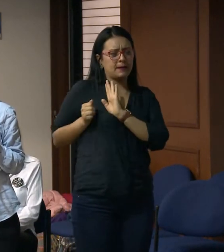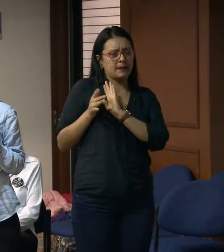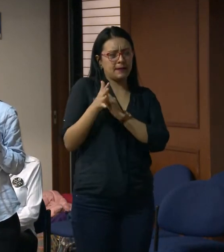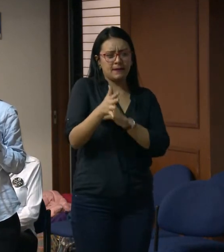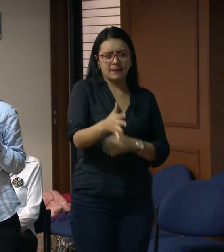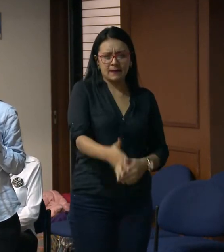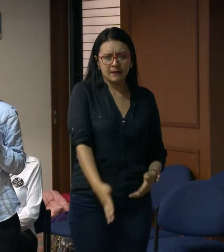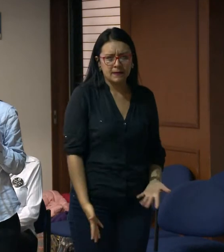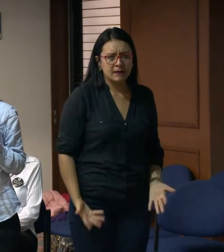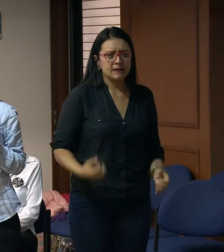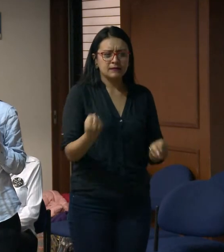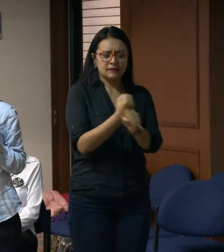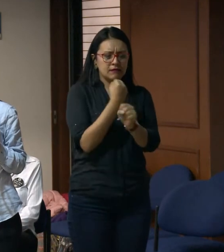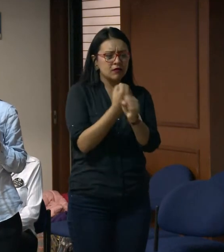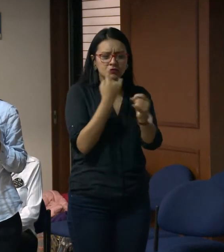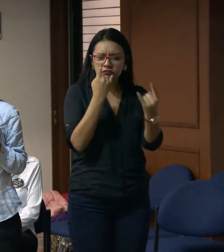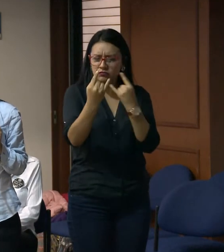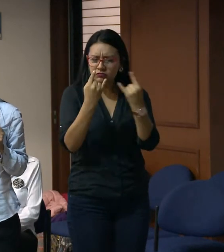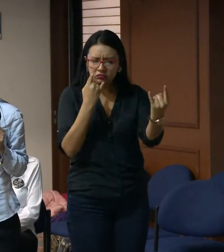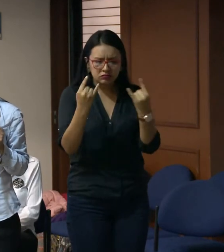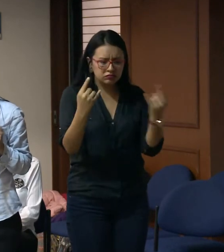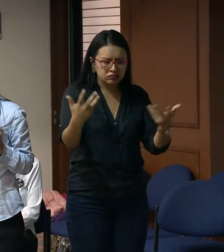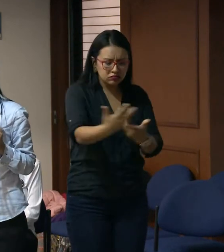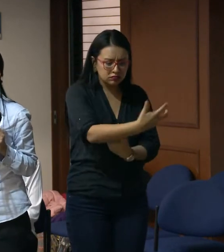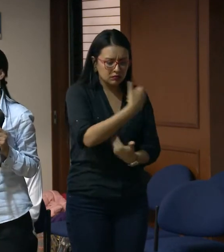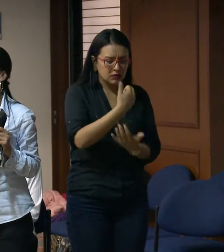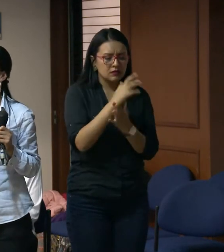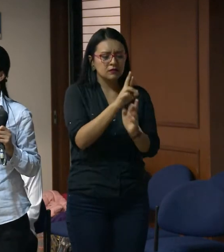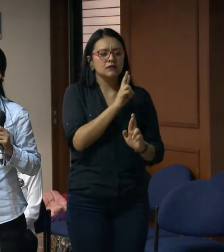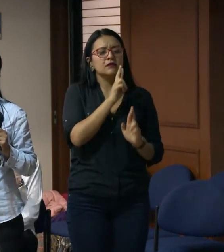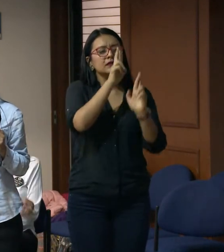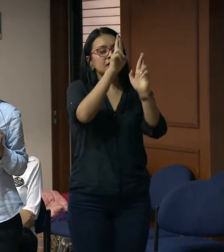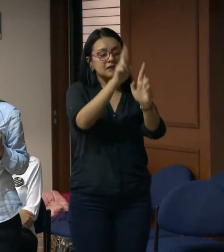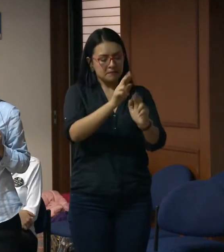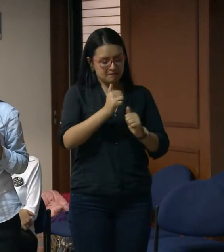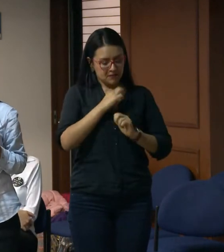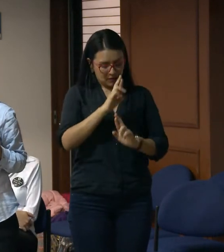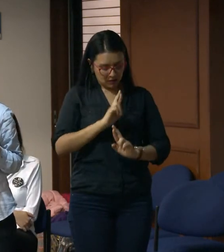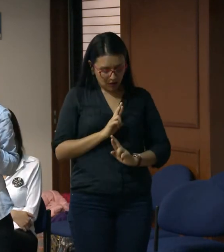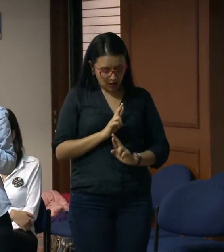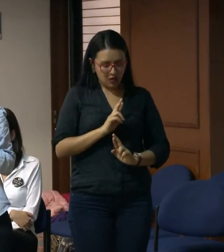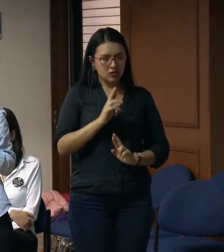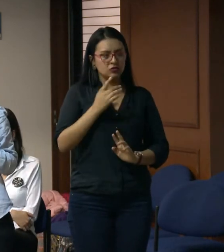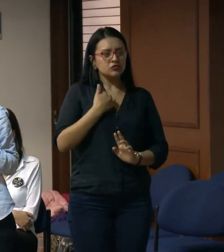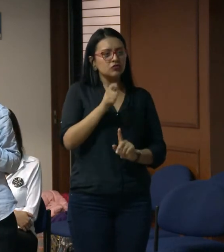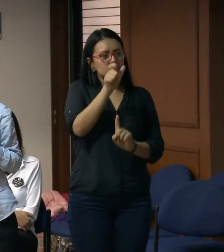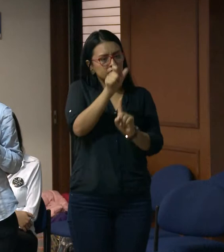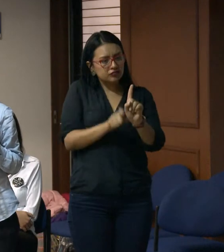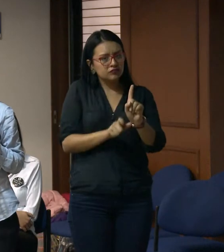para trabajar los intereses por medio del reconocimiento de sí mismo como un sujeto